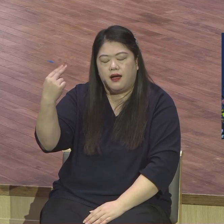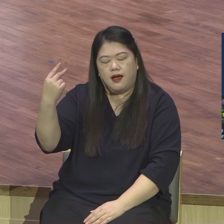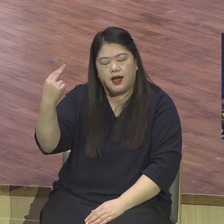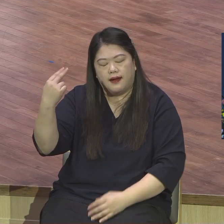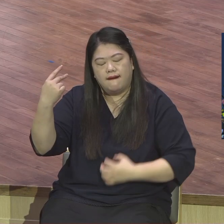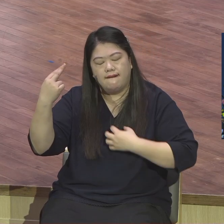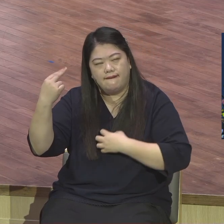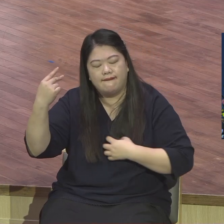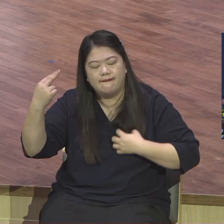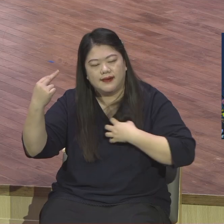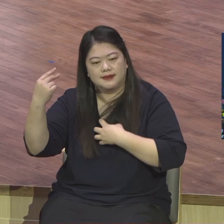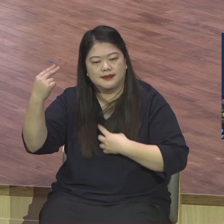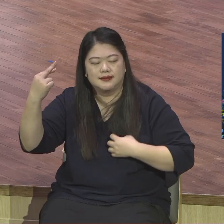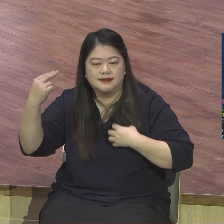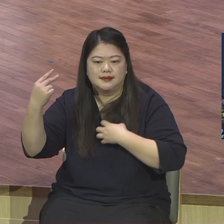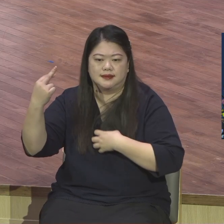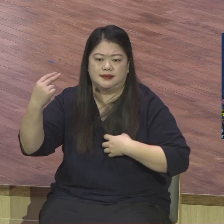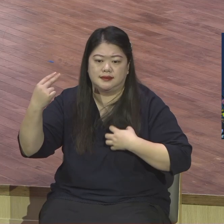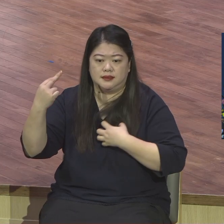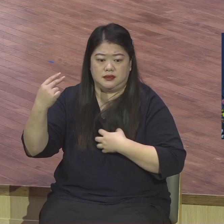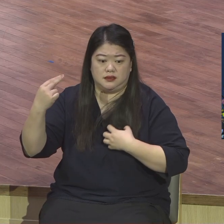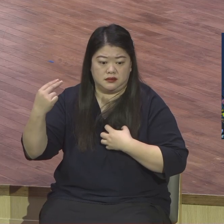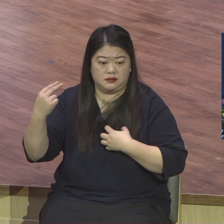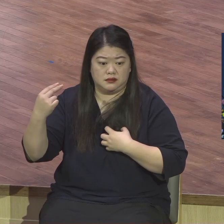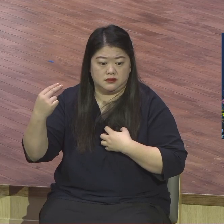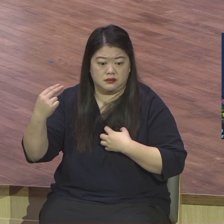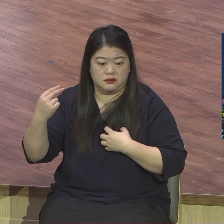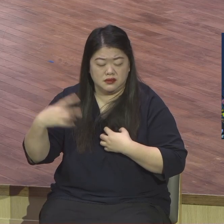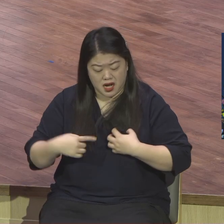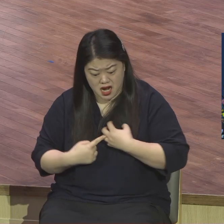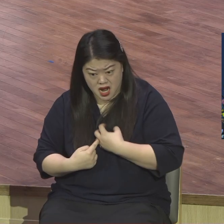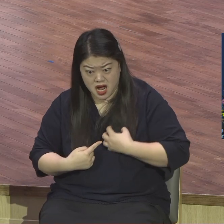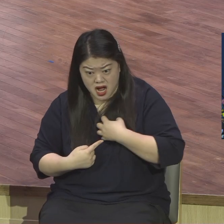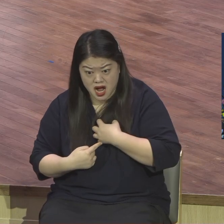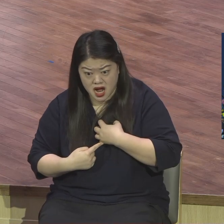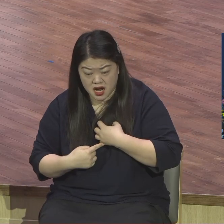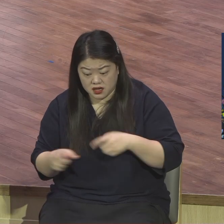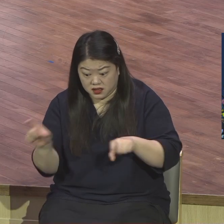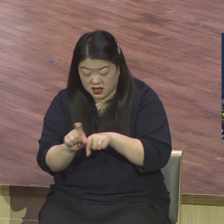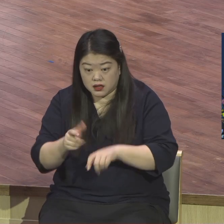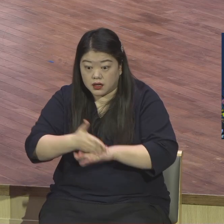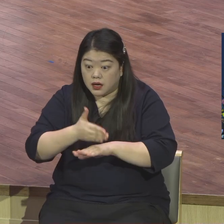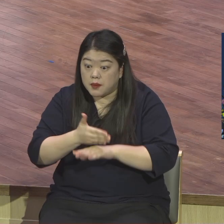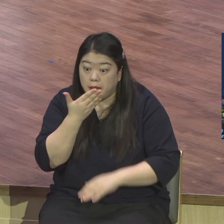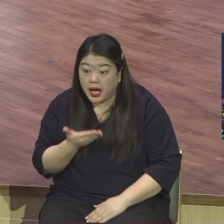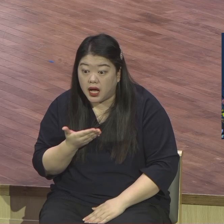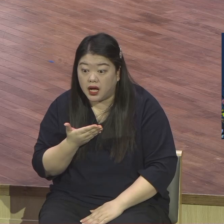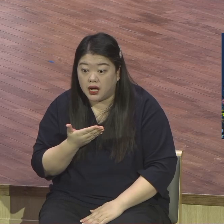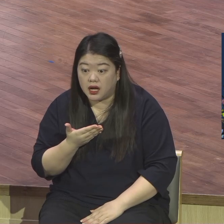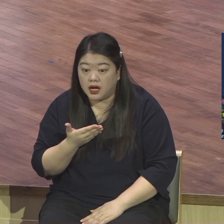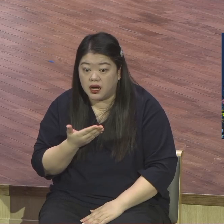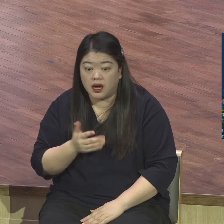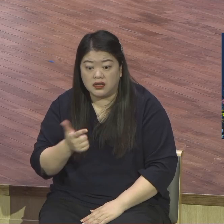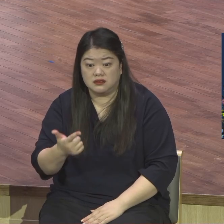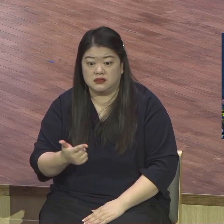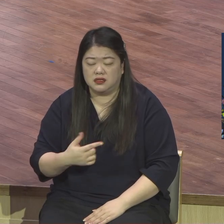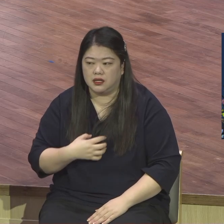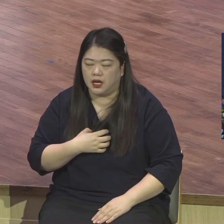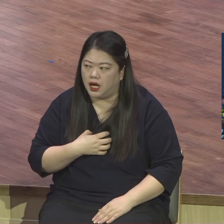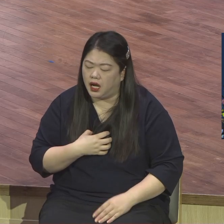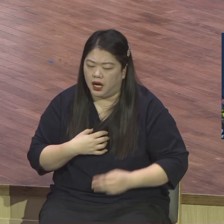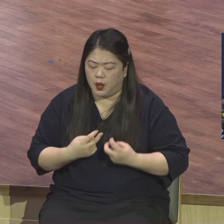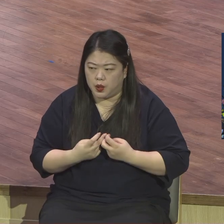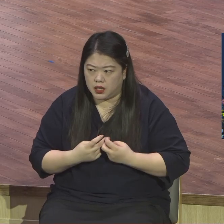없어. 감사가 없어. 그러니까 늘 불평 원망, 불안 초조,